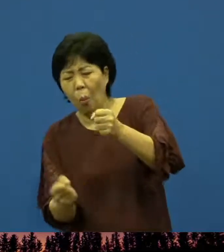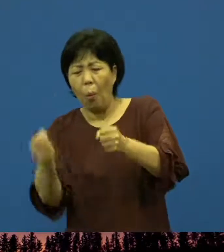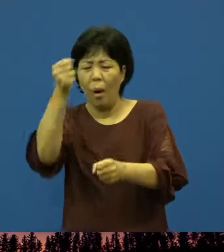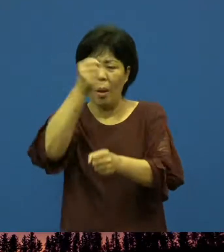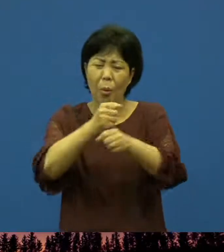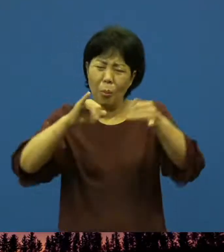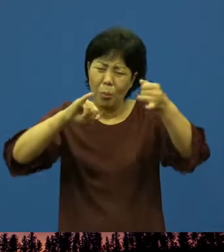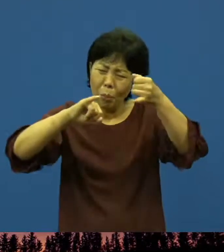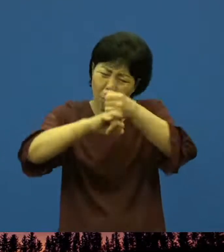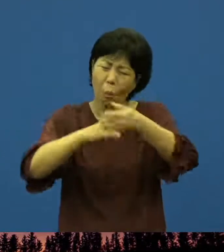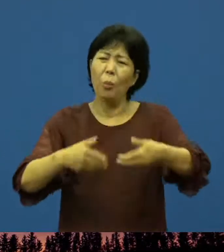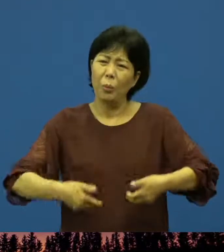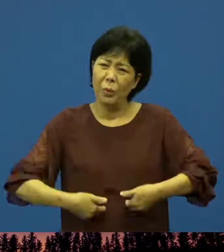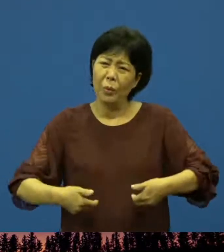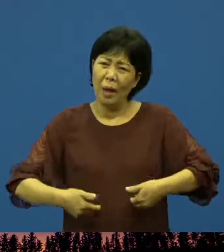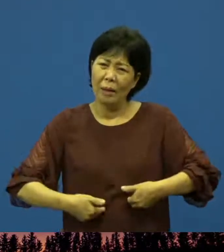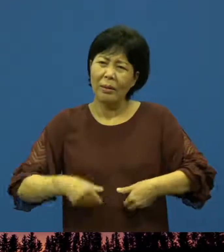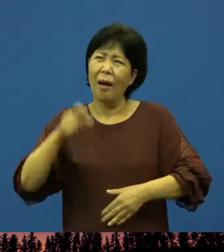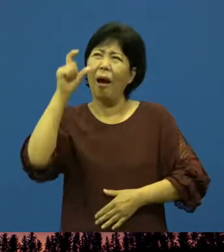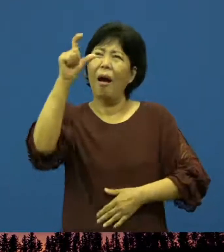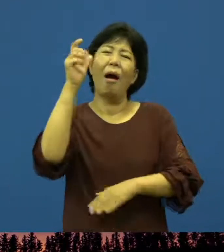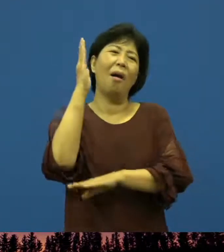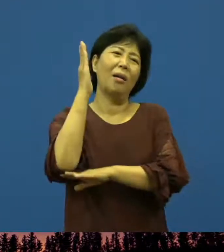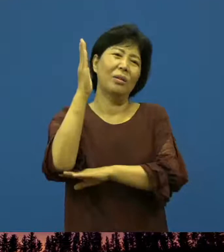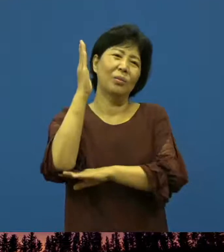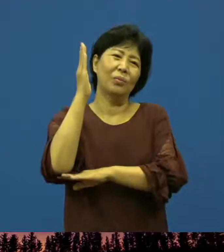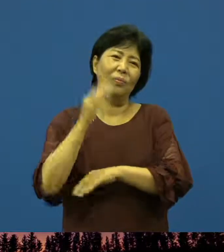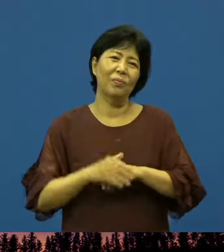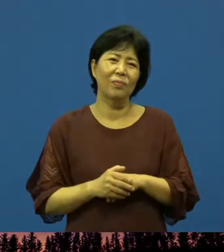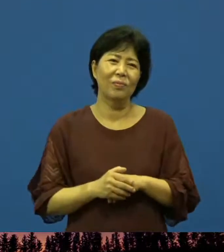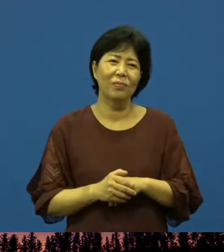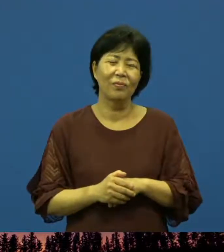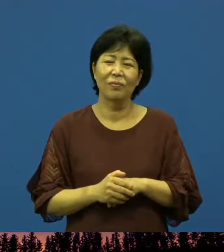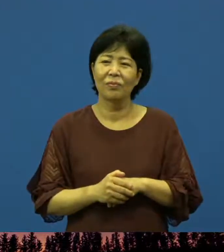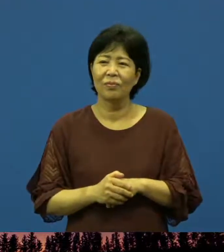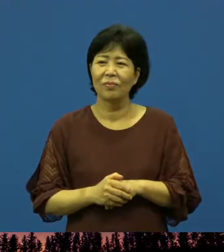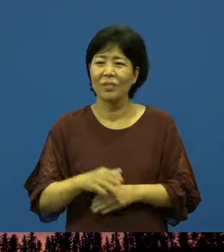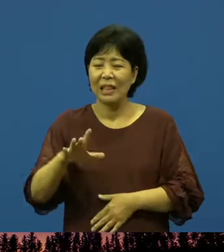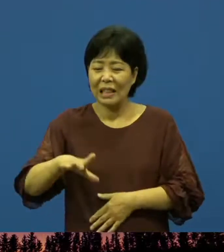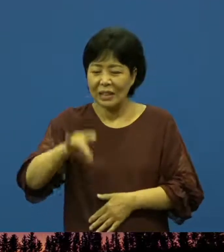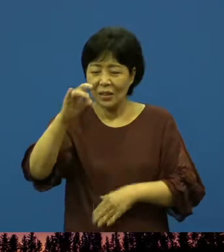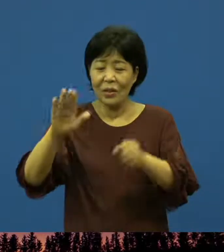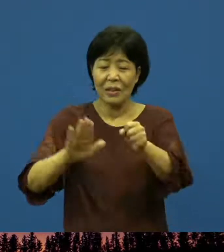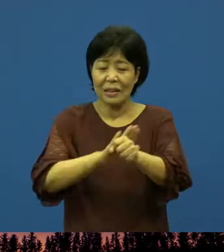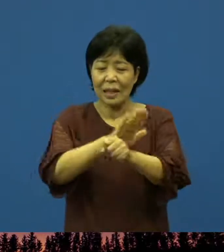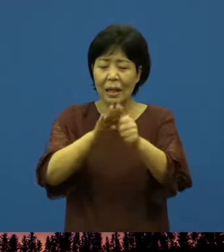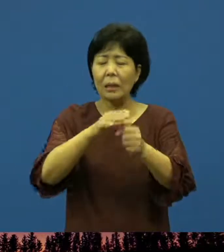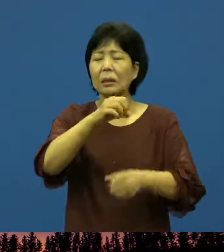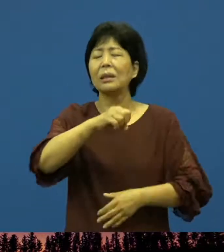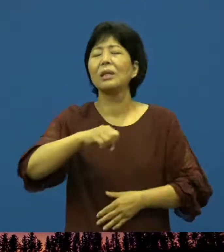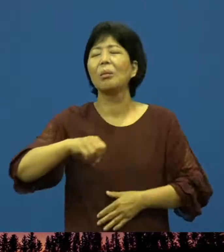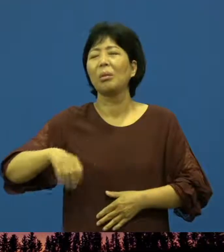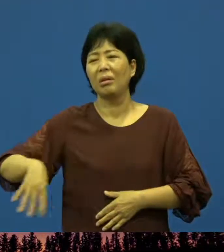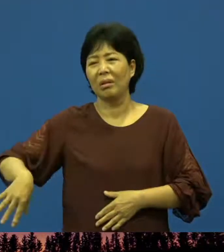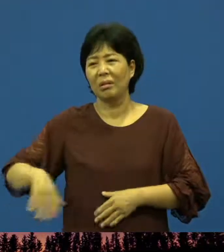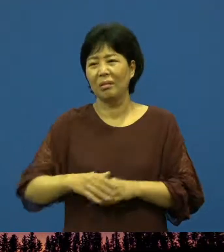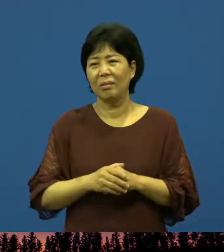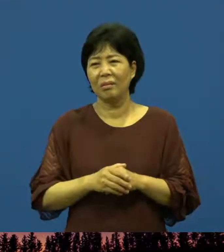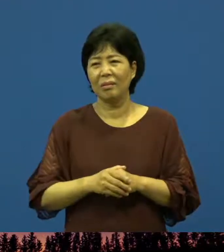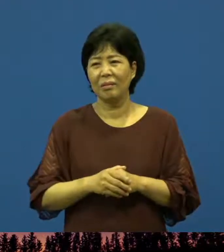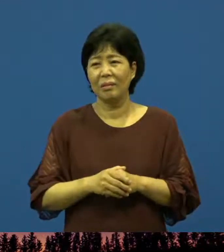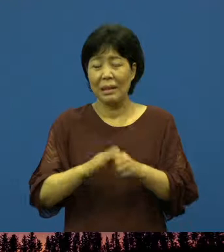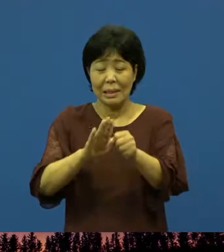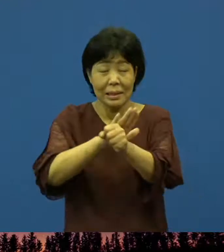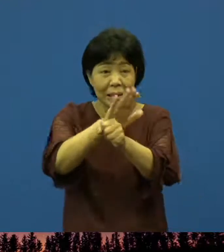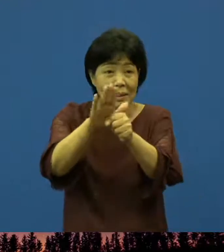이런 것들을 얘기하는 것입니다. 특별히 여러분 처음 사랑을 버렸다, 너희가 잊어버렸다라고 얘기하는데 그